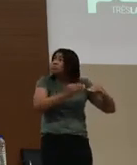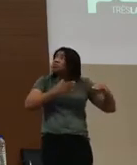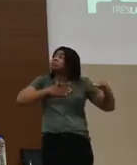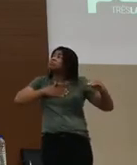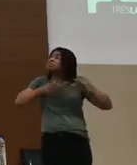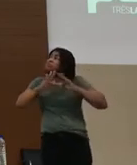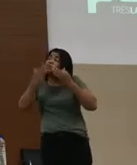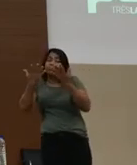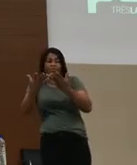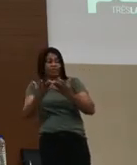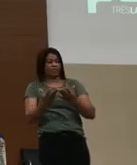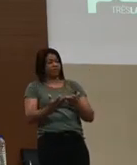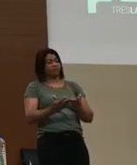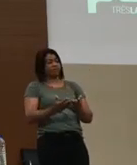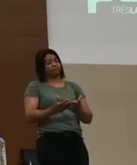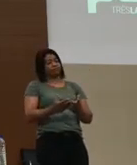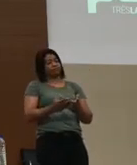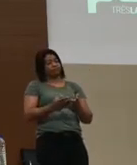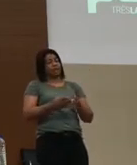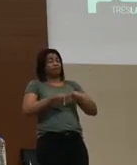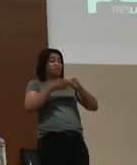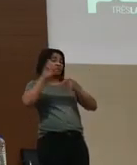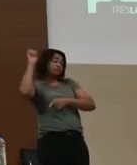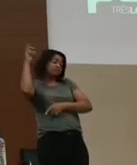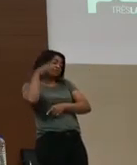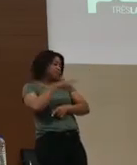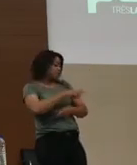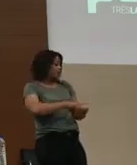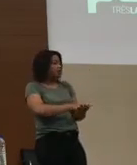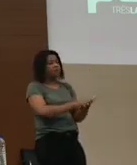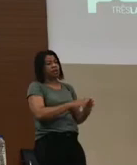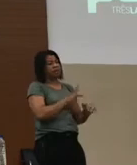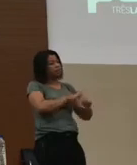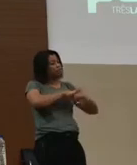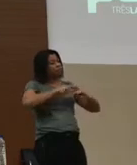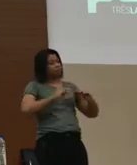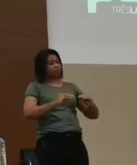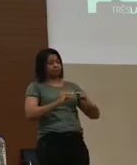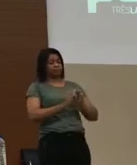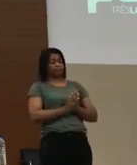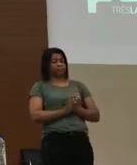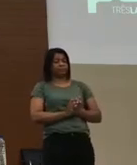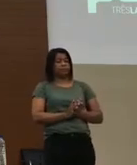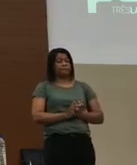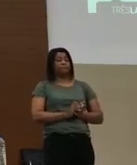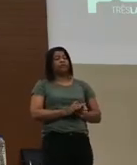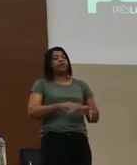Deus. Se você estudar os grandes teóricos aí,